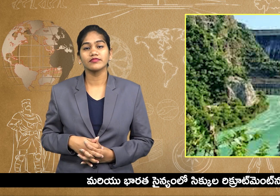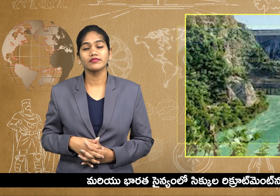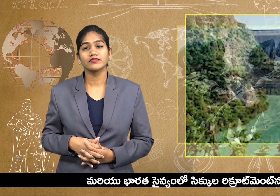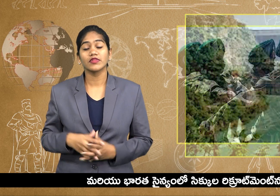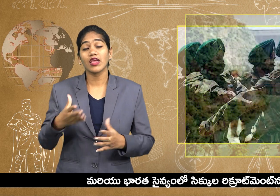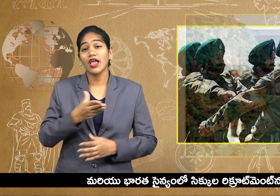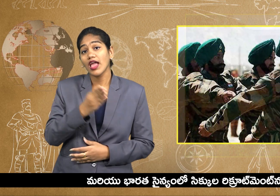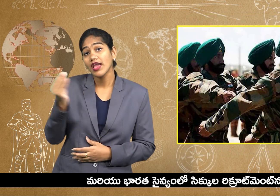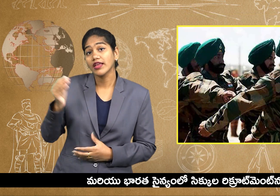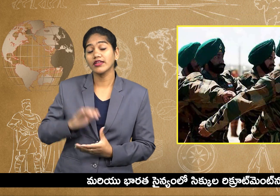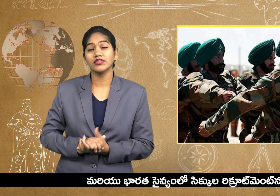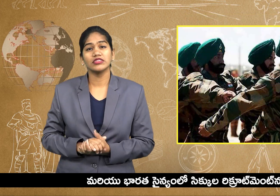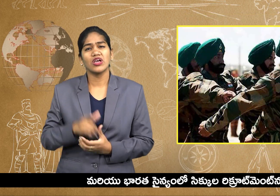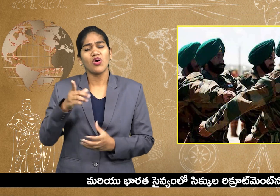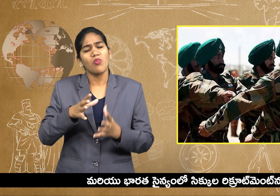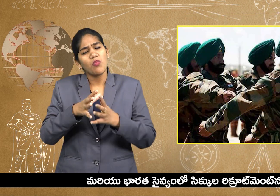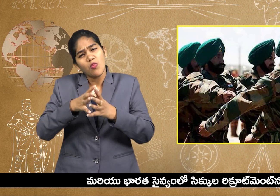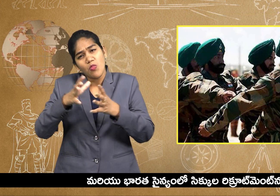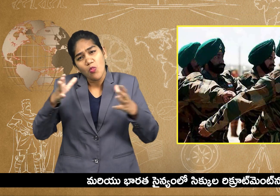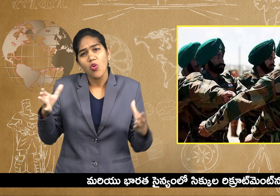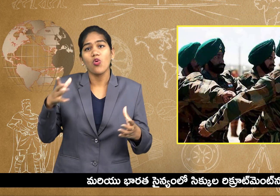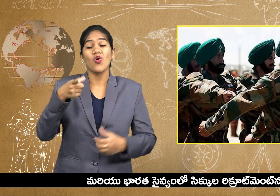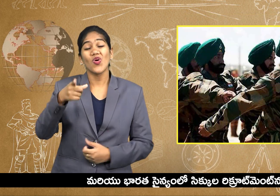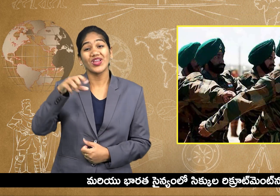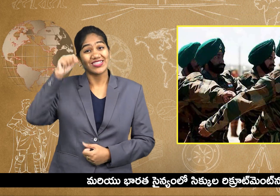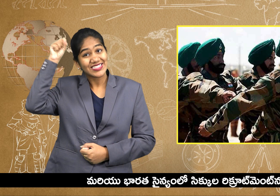మరియు భారత సైన్యంలో సిక్కుల రిక్రూట్మెంట్ను పెంచారు.